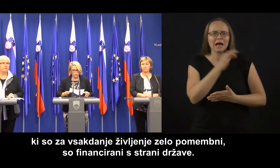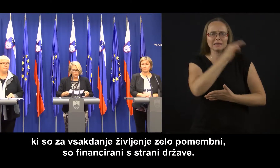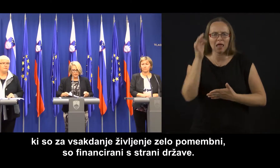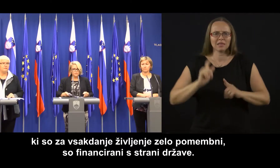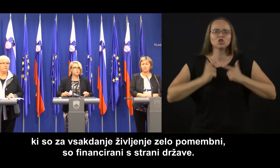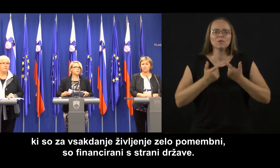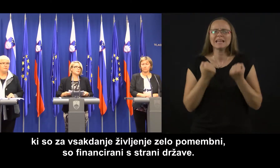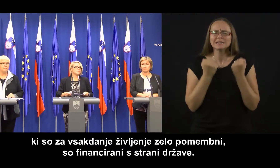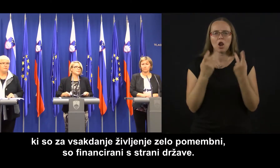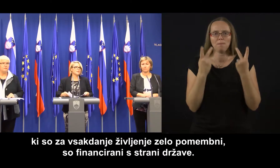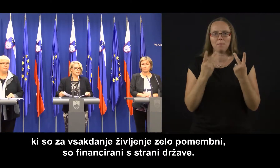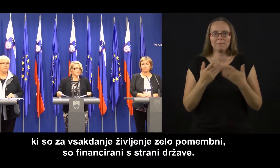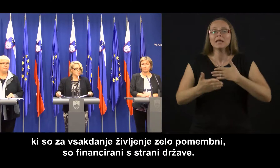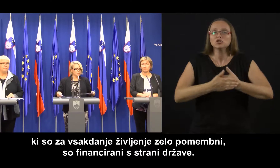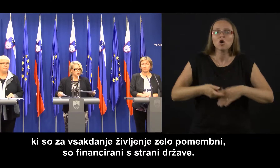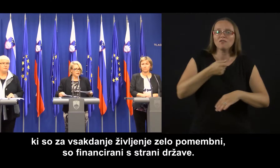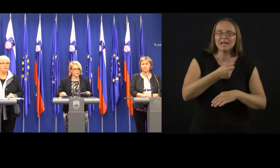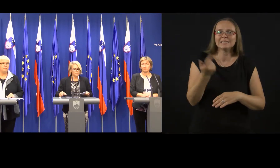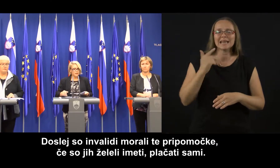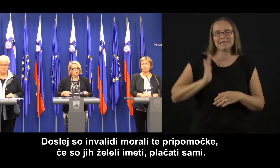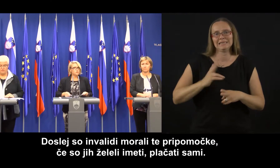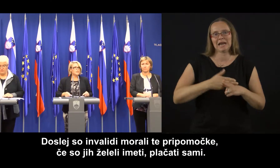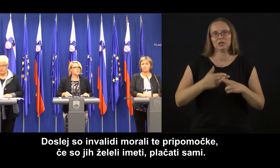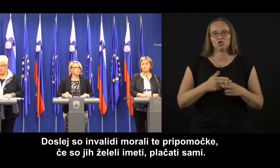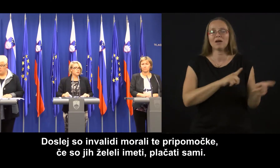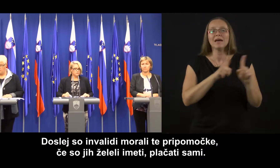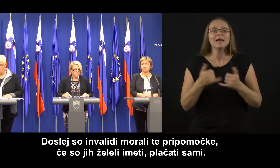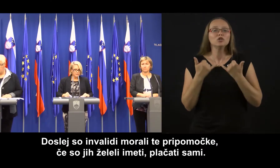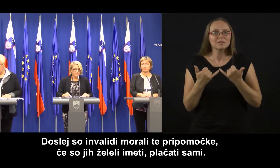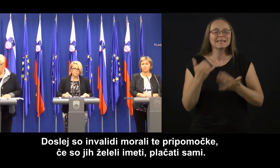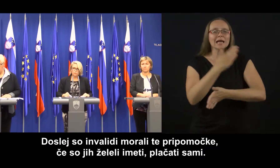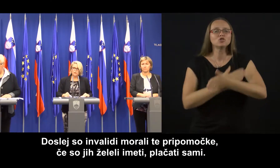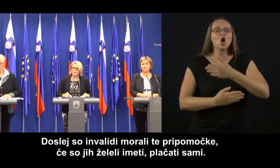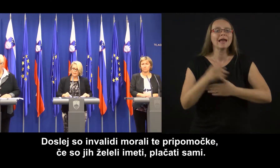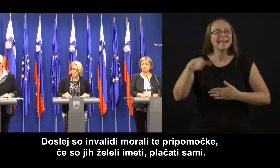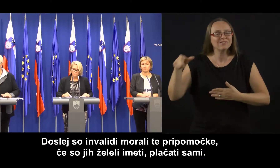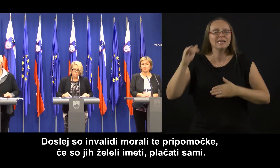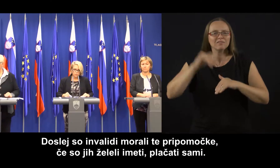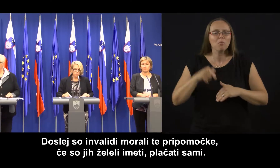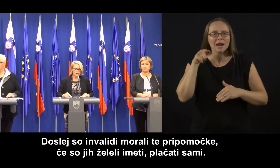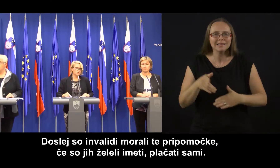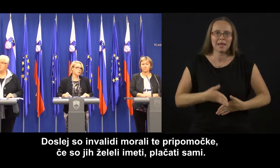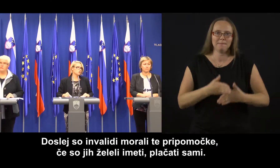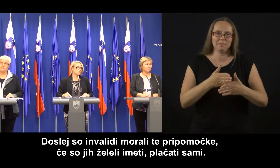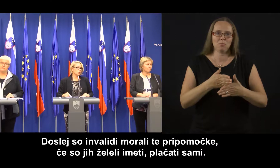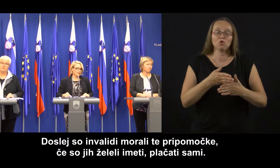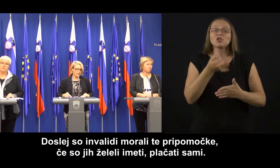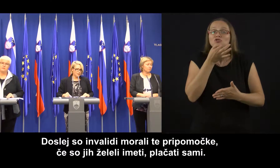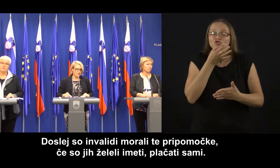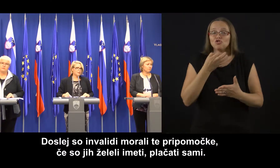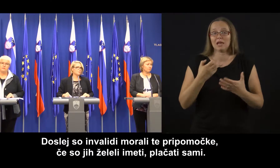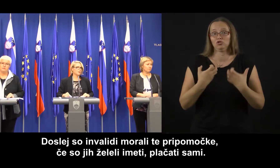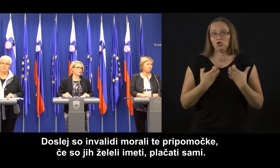življenje zelo pomembni, so financirani strani države. Doslej so invalidi morali te pripomočke, če so jih